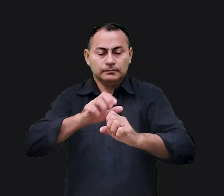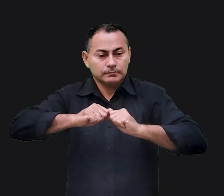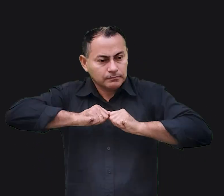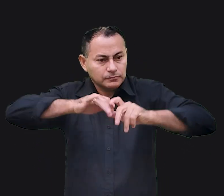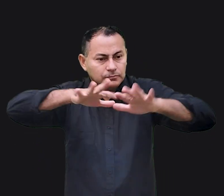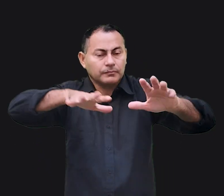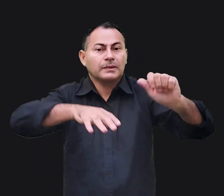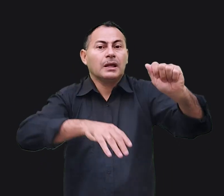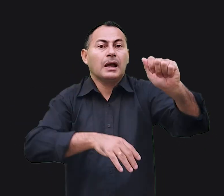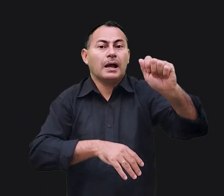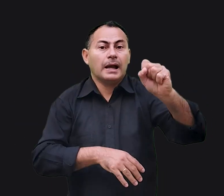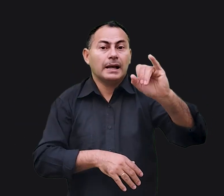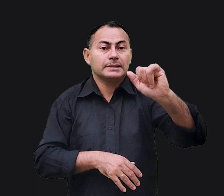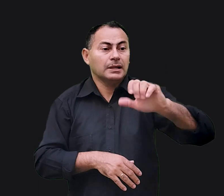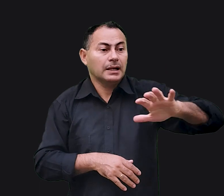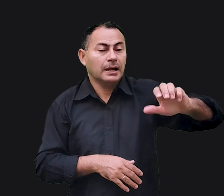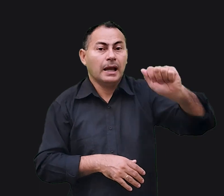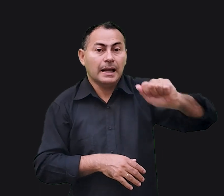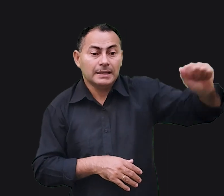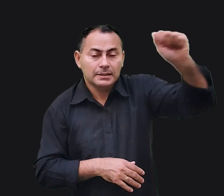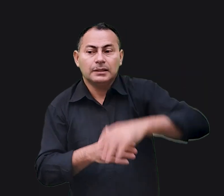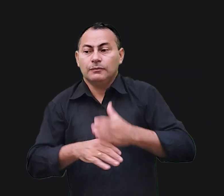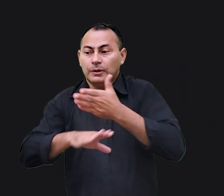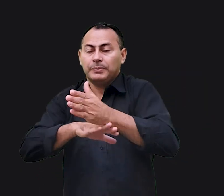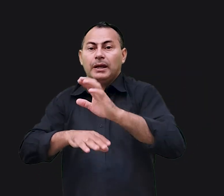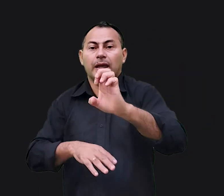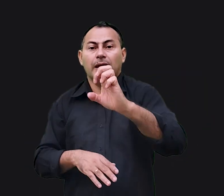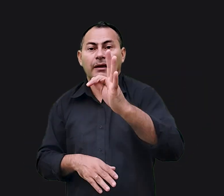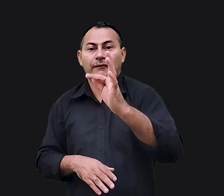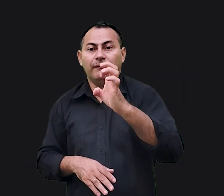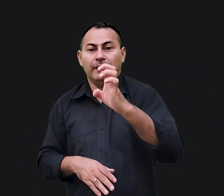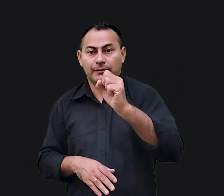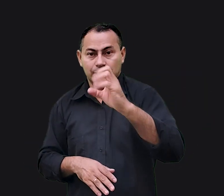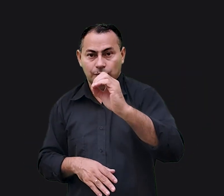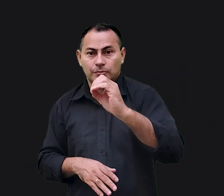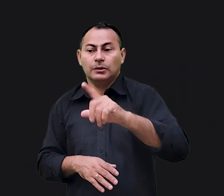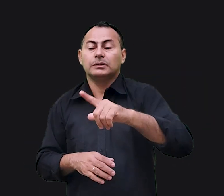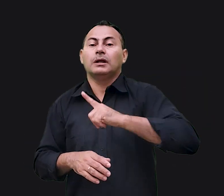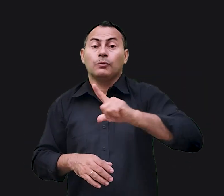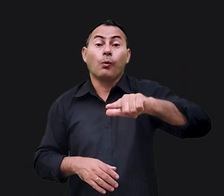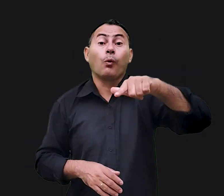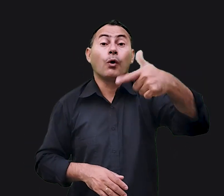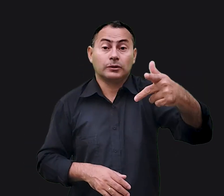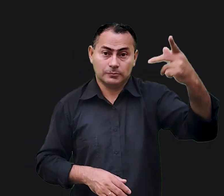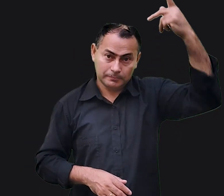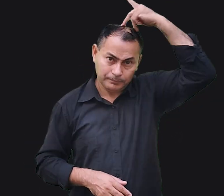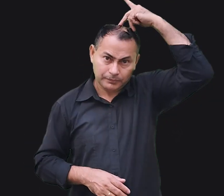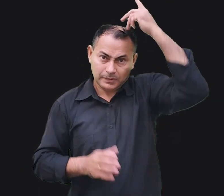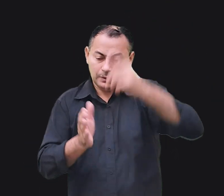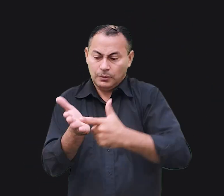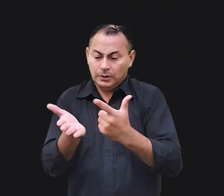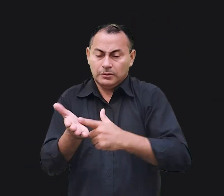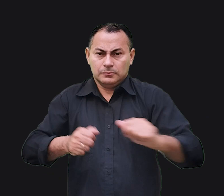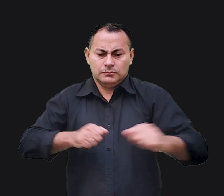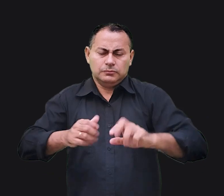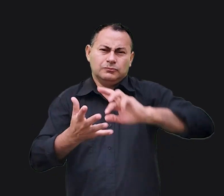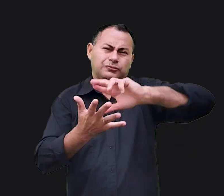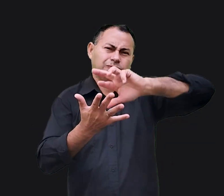espalhou pela Ásia e foi para Éfeso, houve outro Pentecostes. O livro de Atos relata vários Pentecostes.